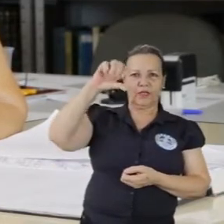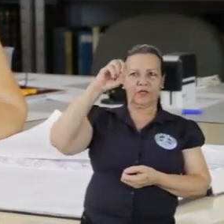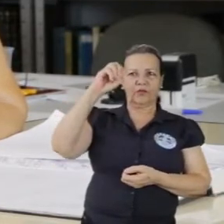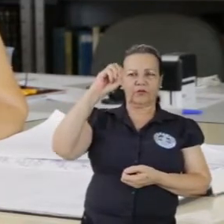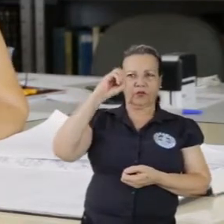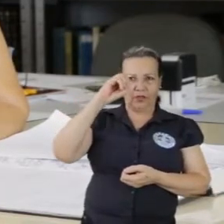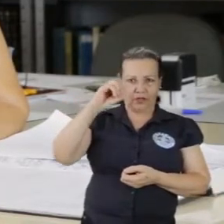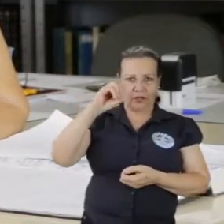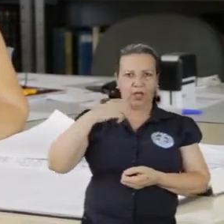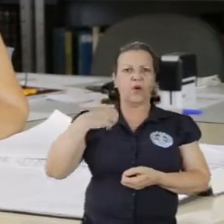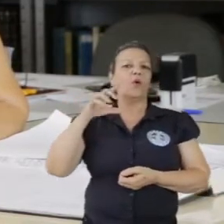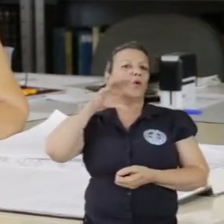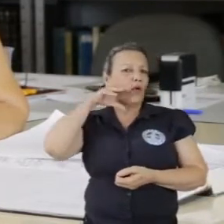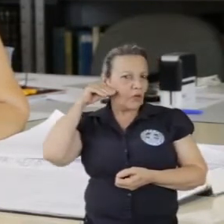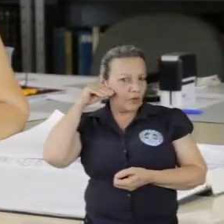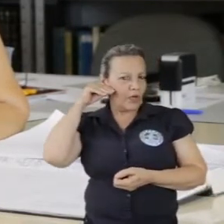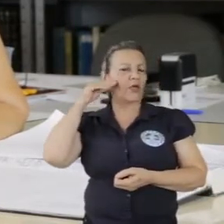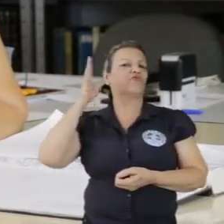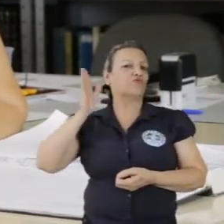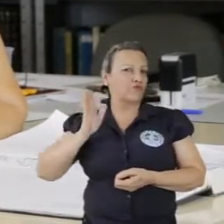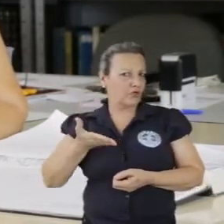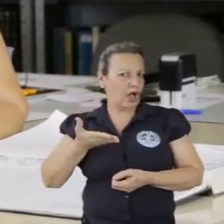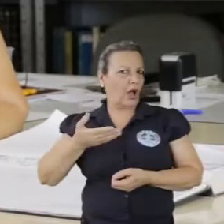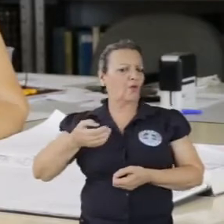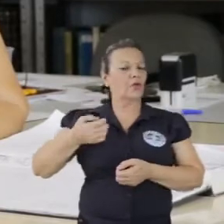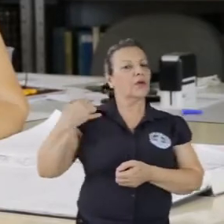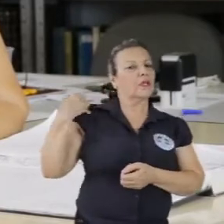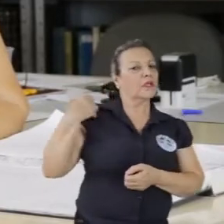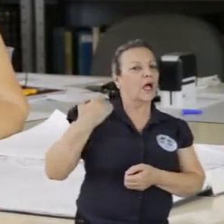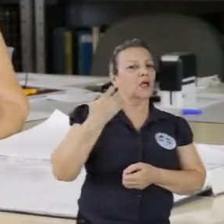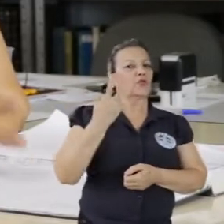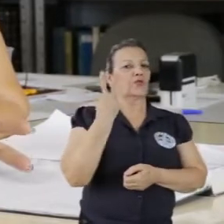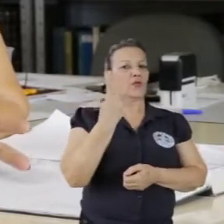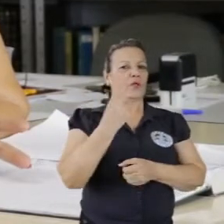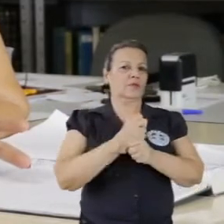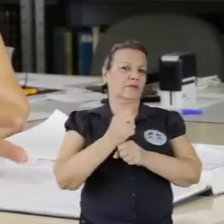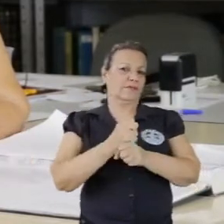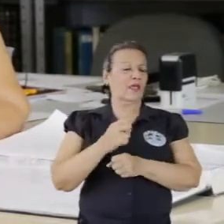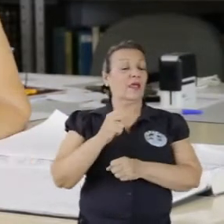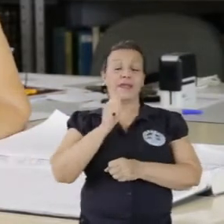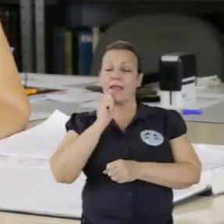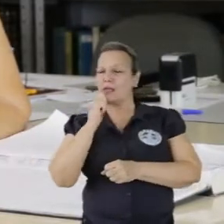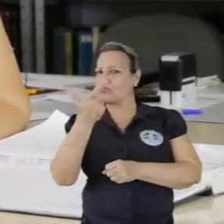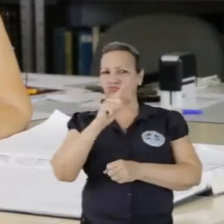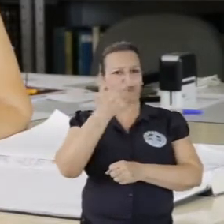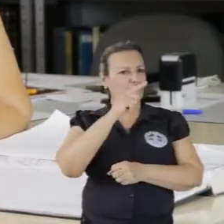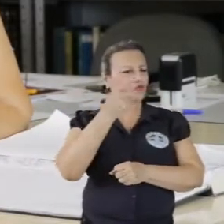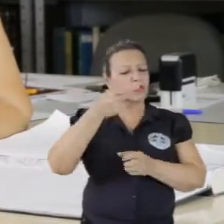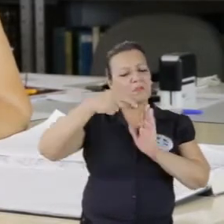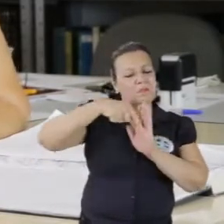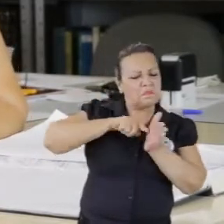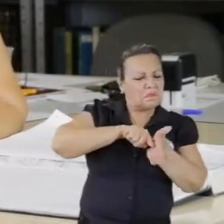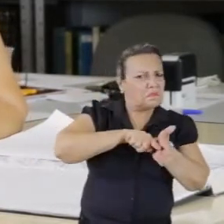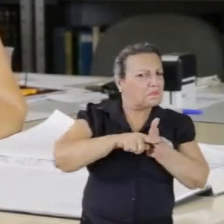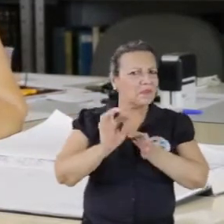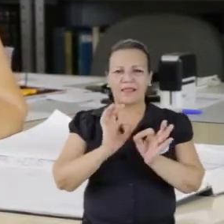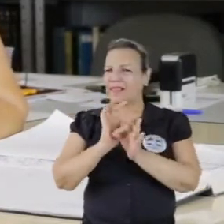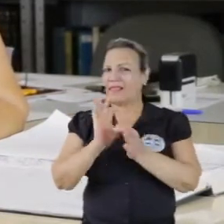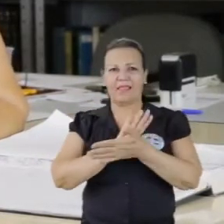2 aninhos e ainda não tinha feito a diagnóstica. Daí a gente